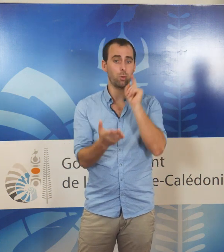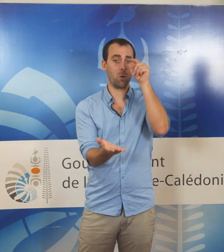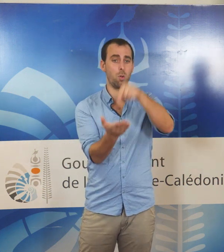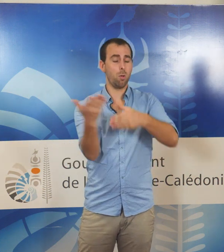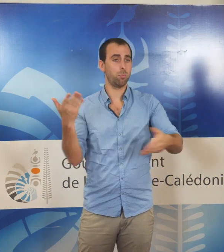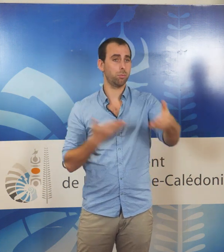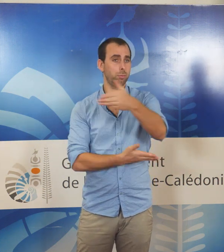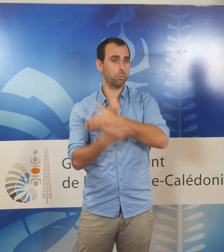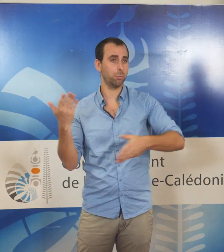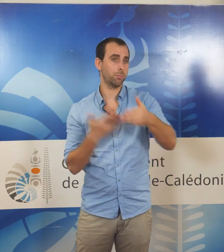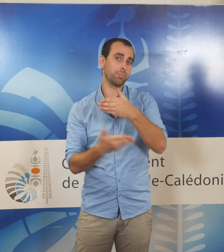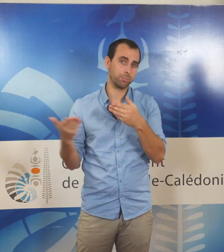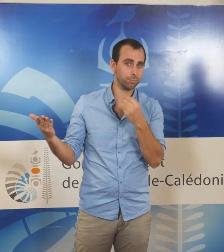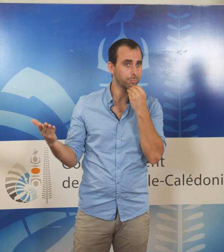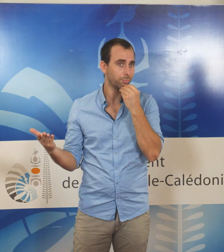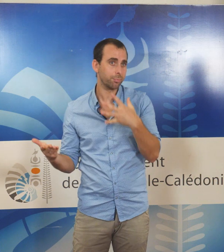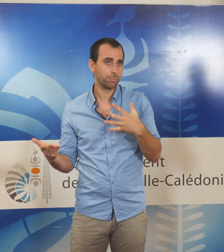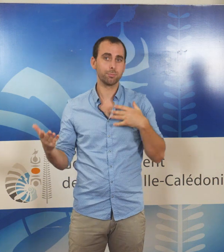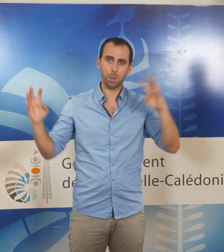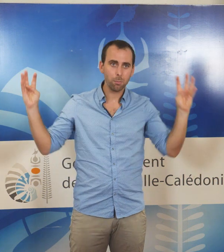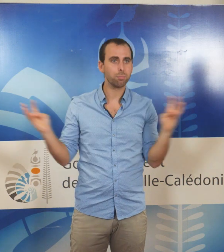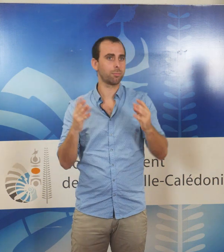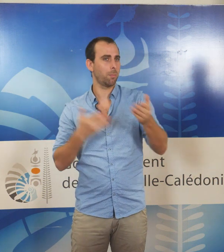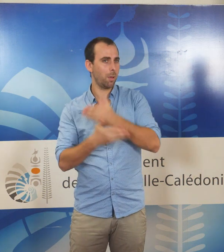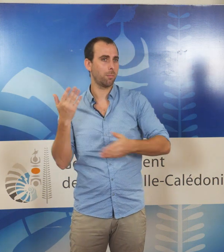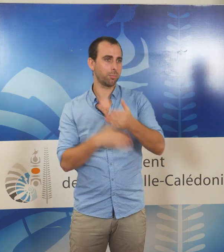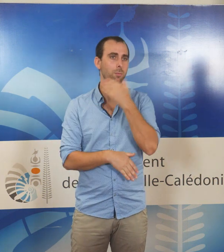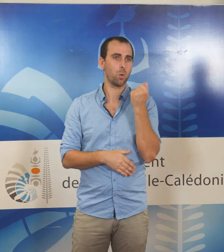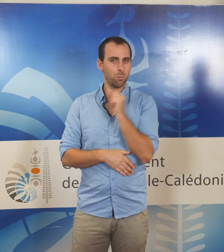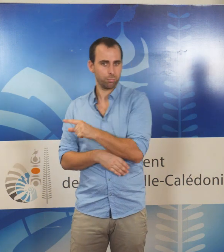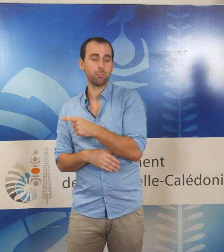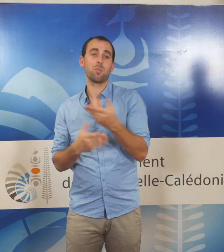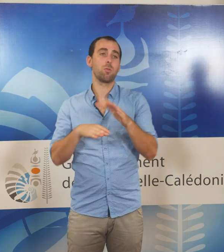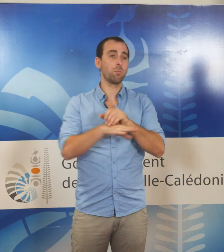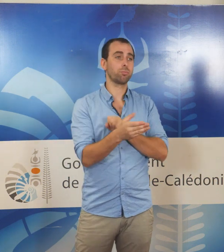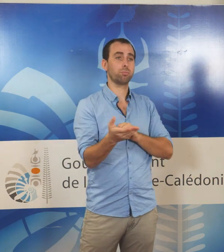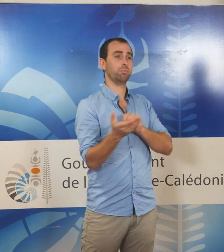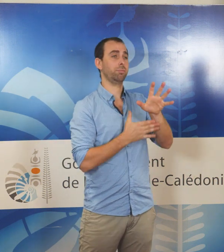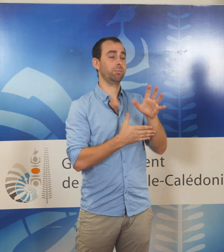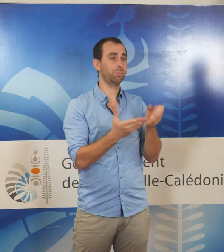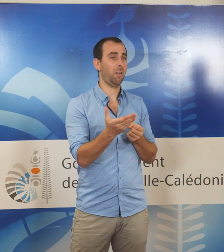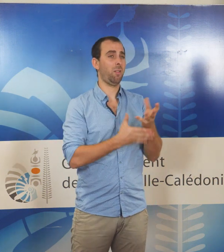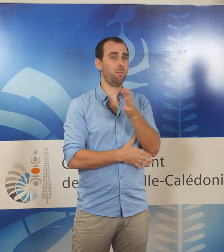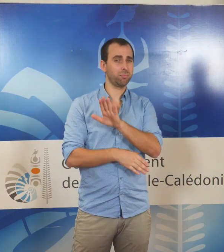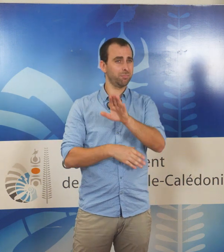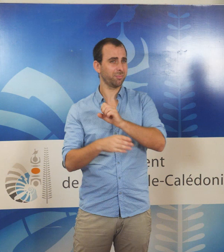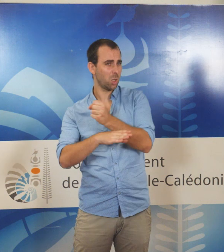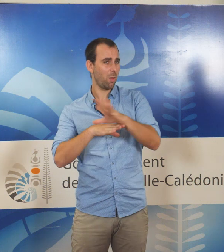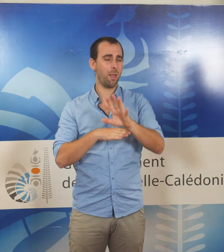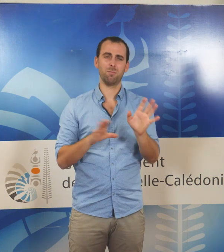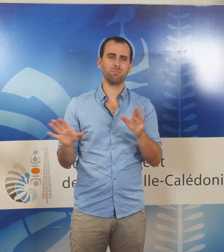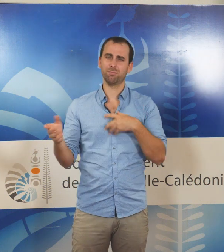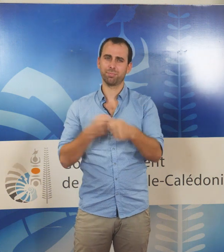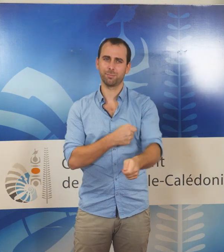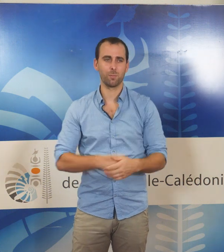propice aux séances du gouvernement en collégialité plutôt que par des communiqués de presse. Et concernant le Sénat coutumier, alors il constate